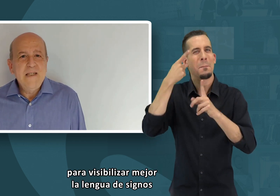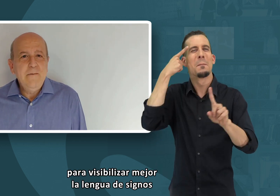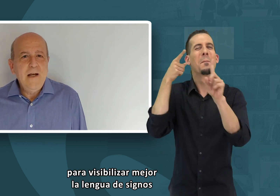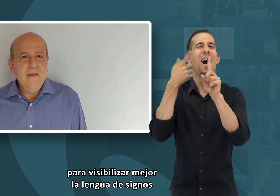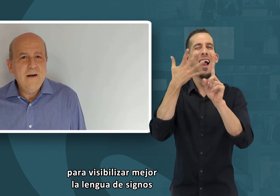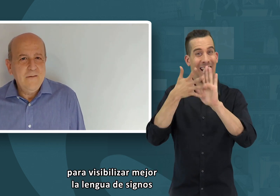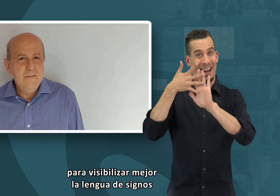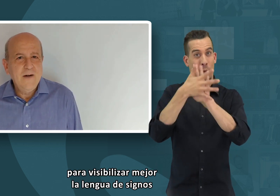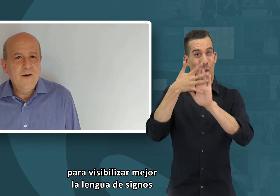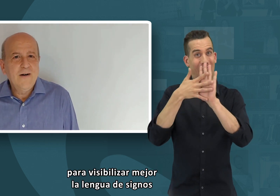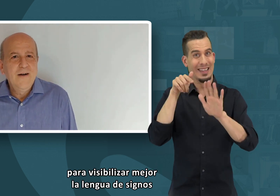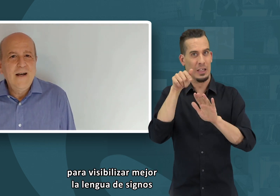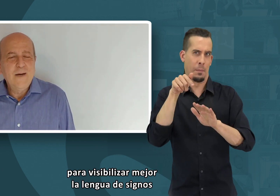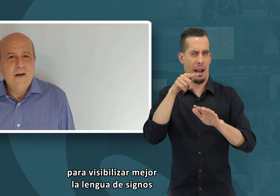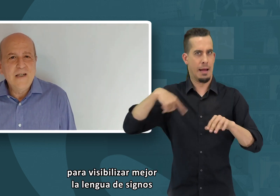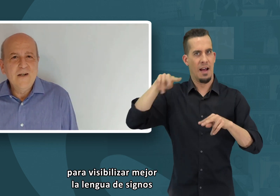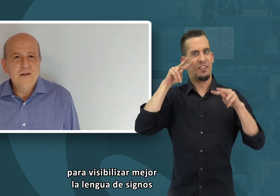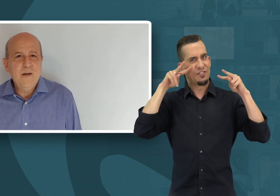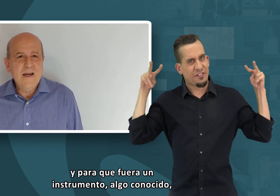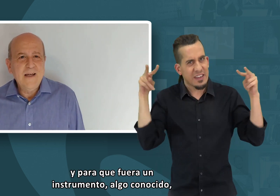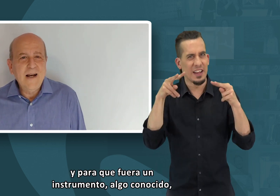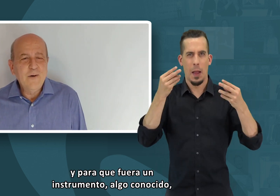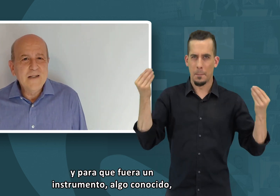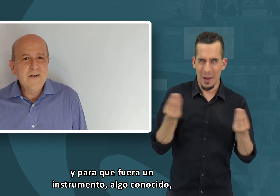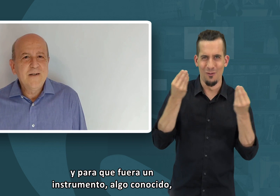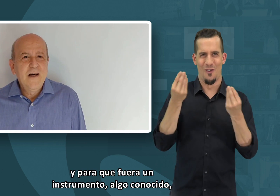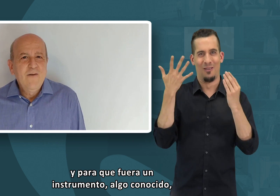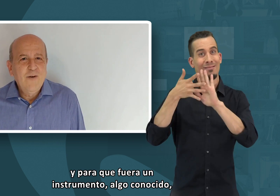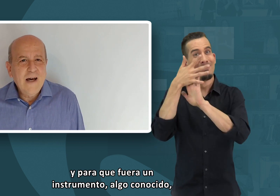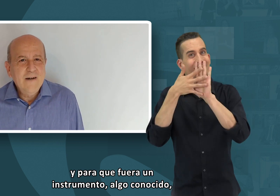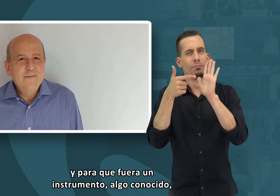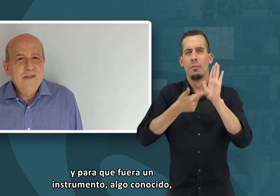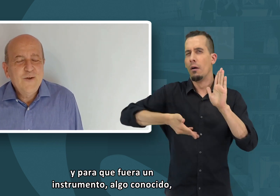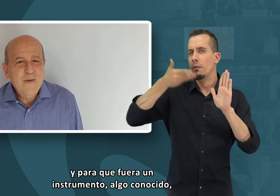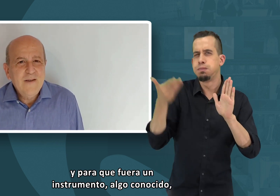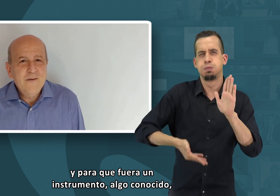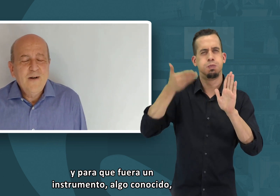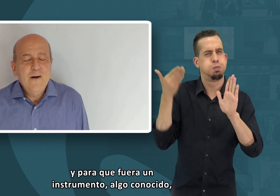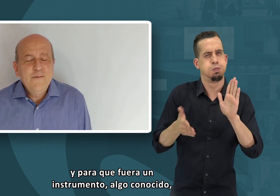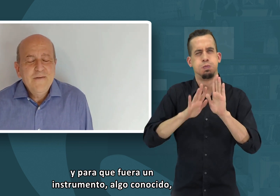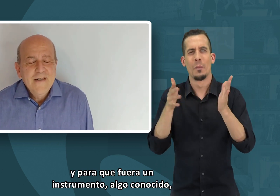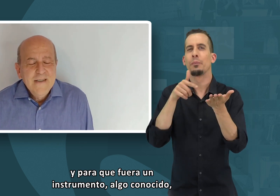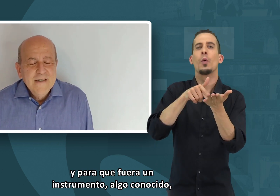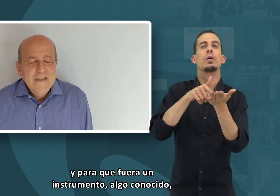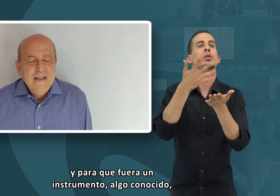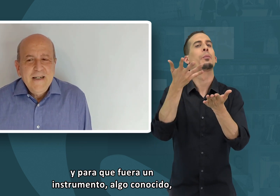para visibilizar mejor la lengua de signos y para que la lengua de signos fuera un instrumento, fuera